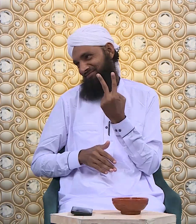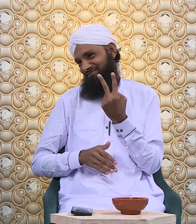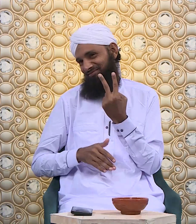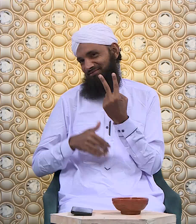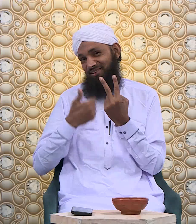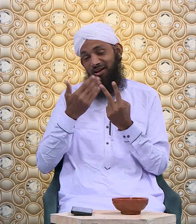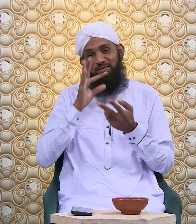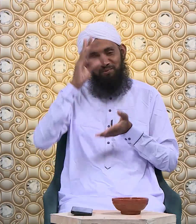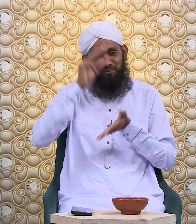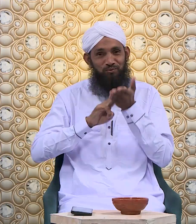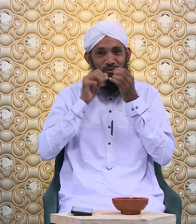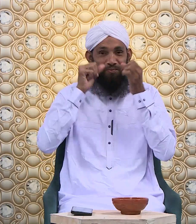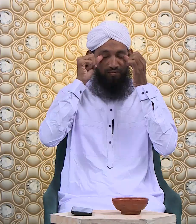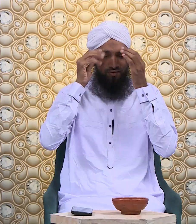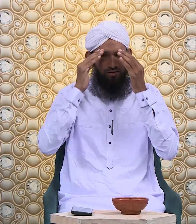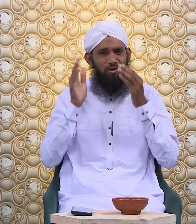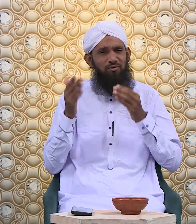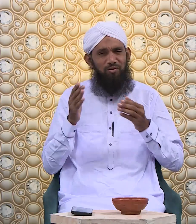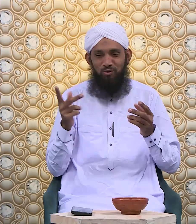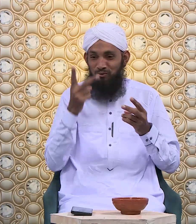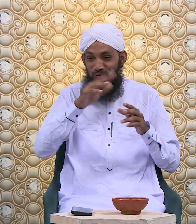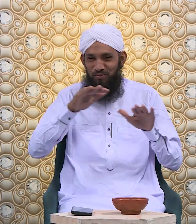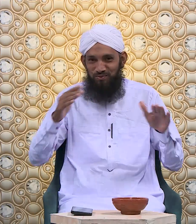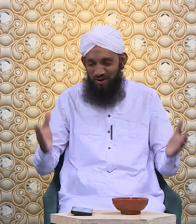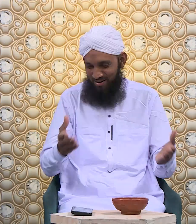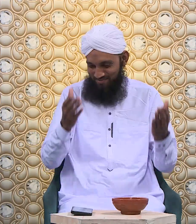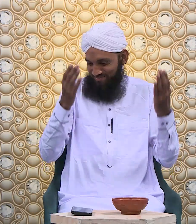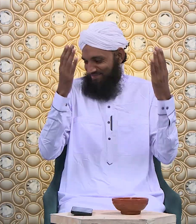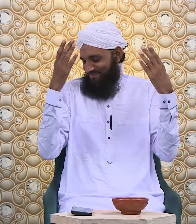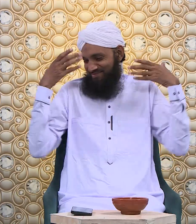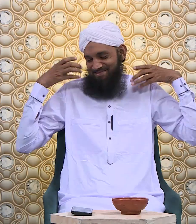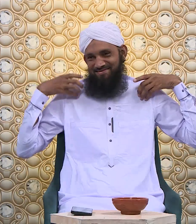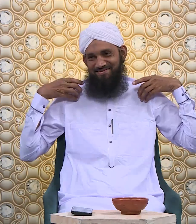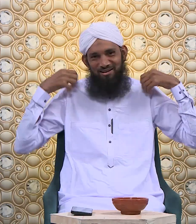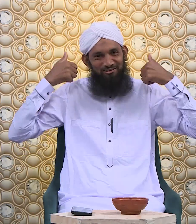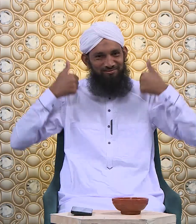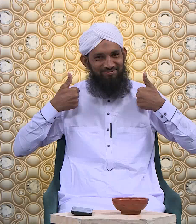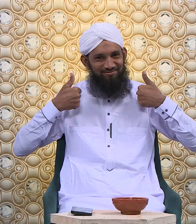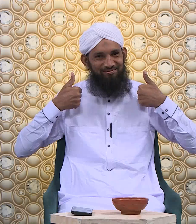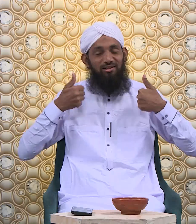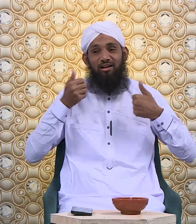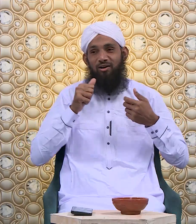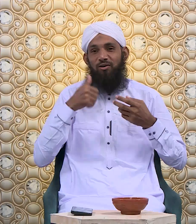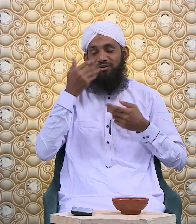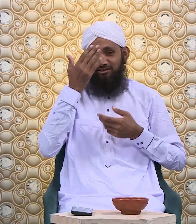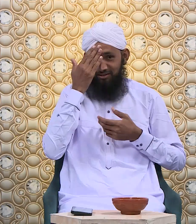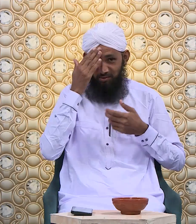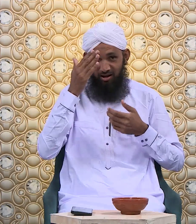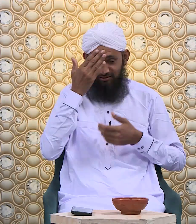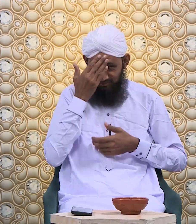وسلم کبھی دونوں شہزادوں کو اپنے کندوں پر سوار کر لیا کرتے حتیٰ کہ نماز میں سجدے کی حالت میں دونوں